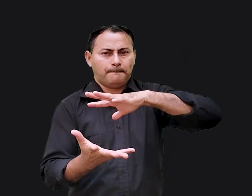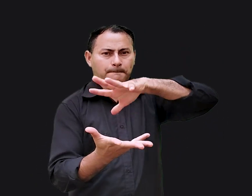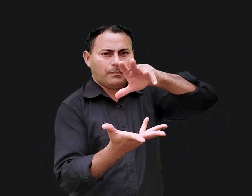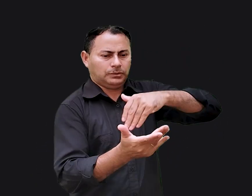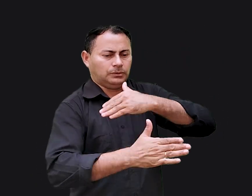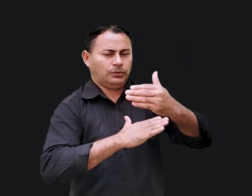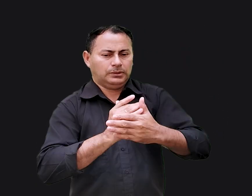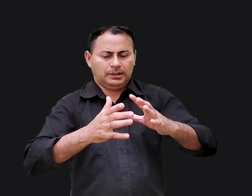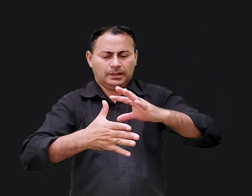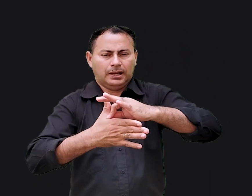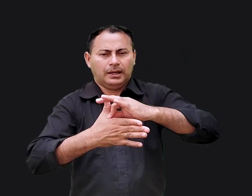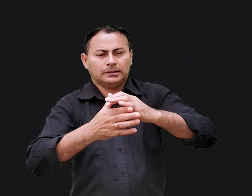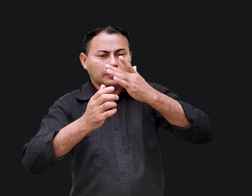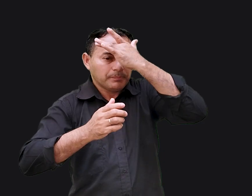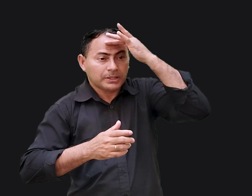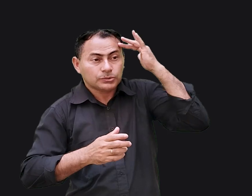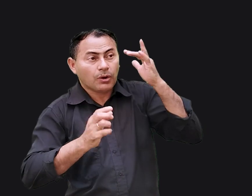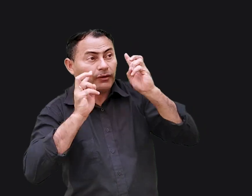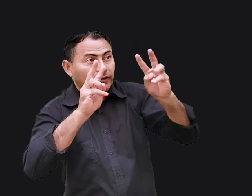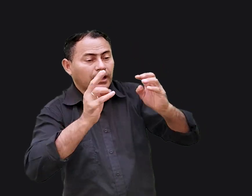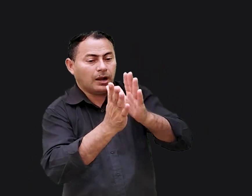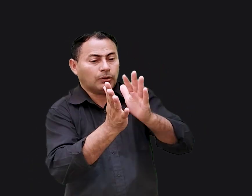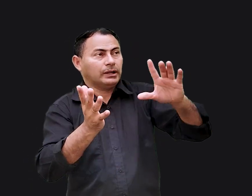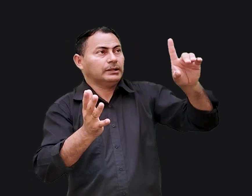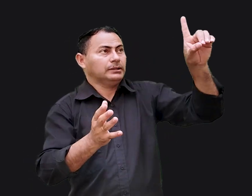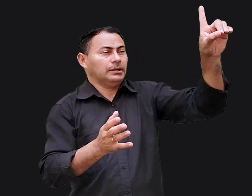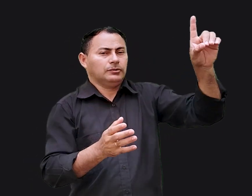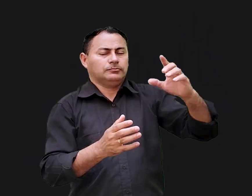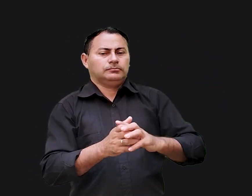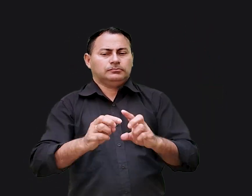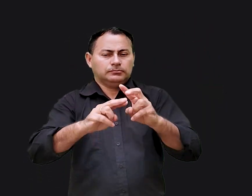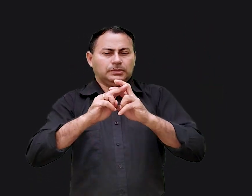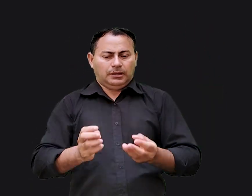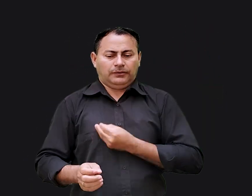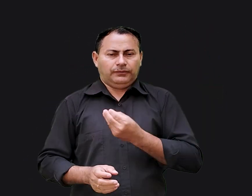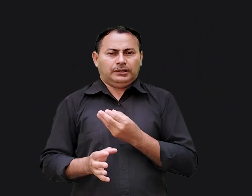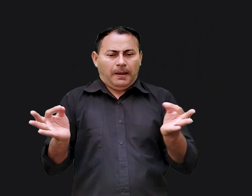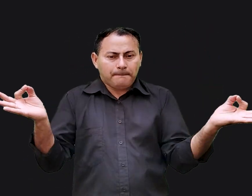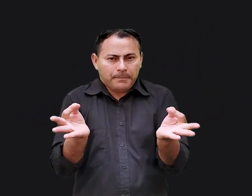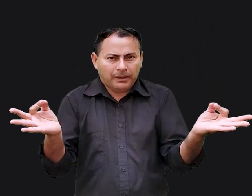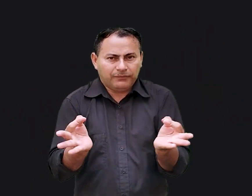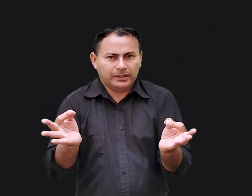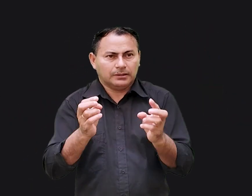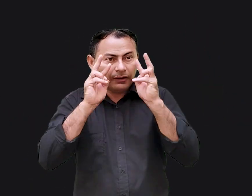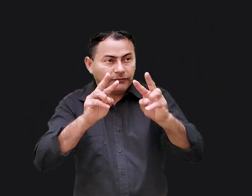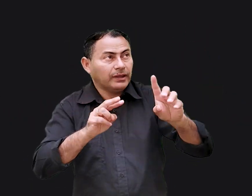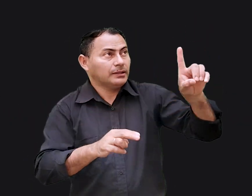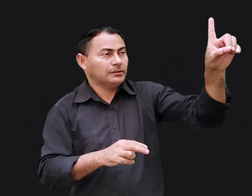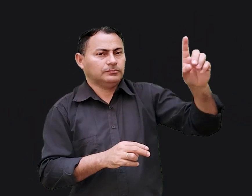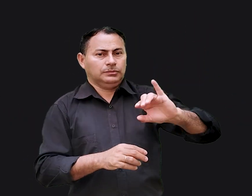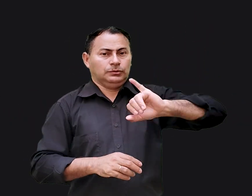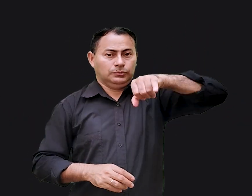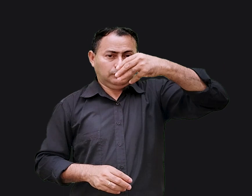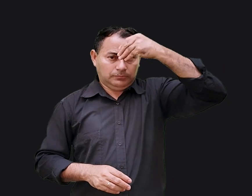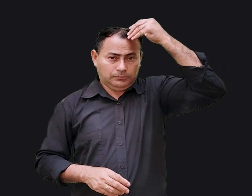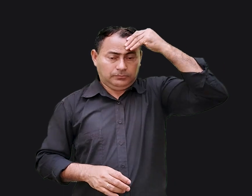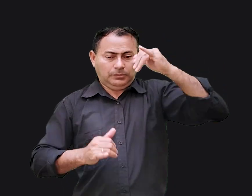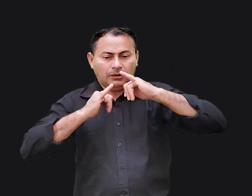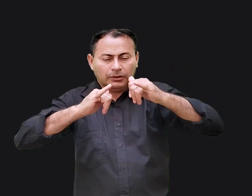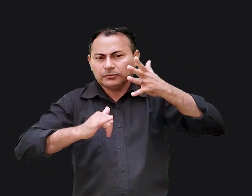mundo, e toda a carne verá a glória de Deus através dela, através dessa vida perfeita. Quando João Batista pregou o sermão de